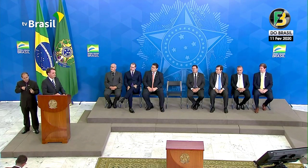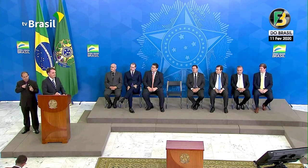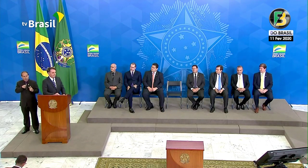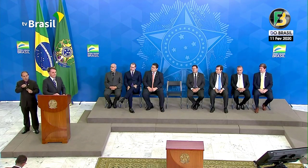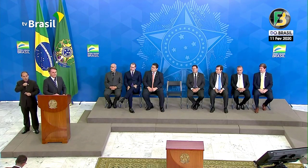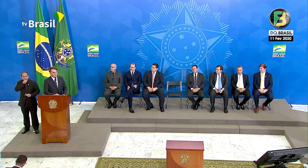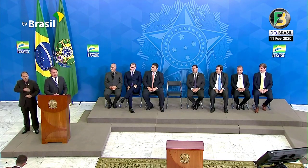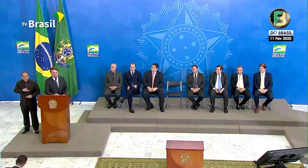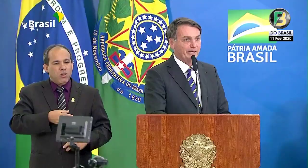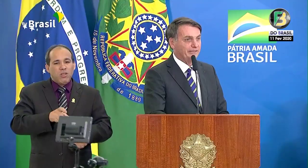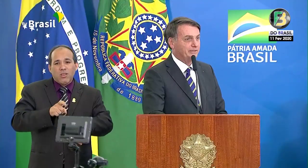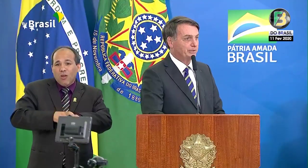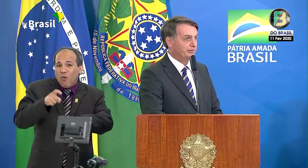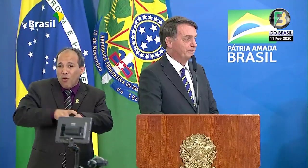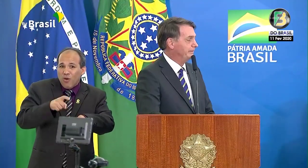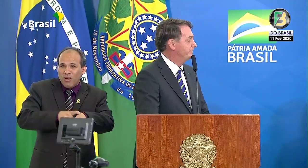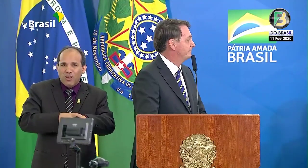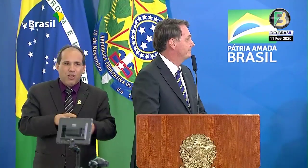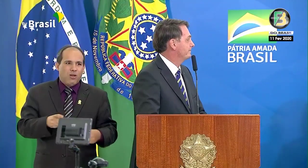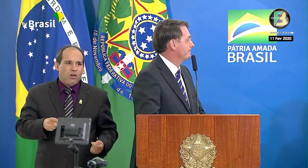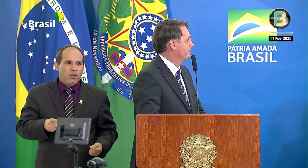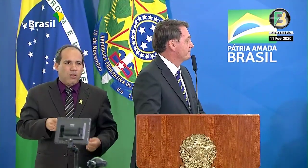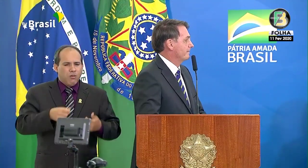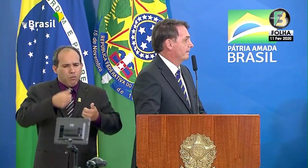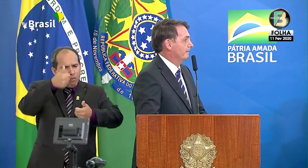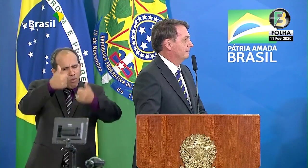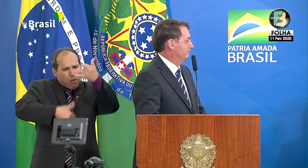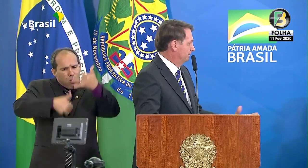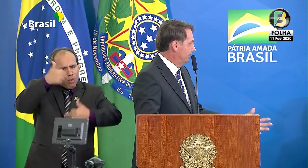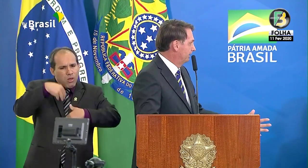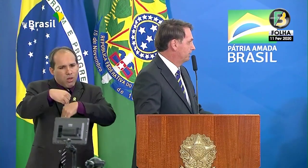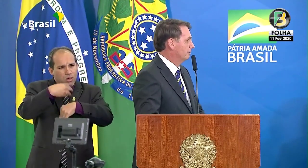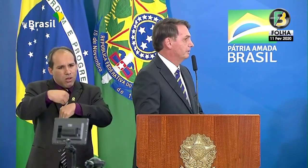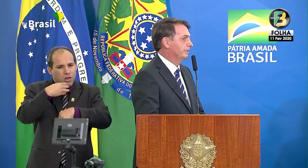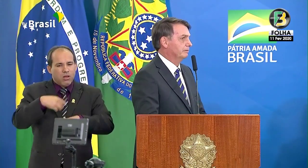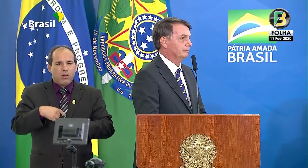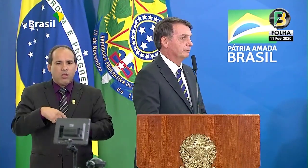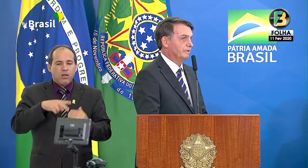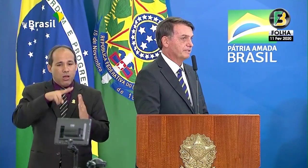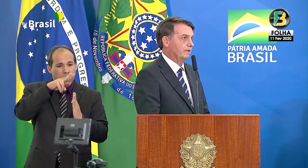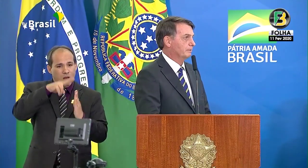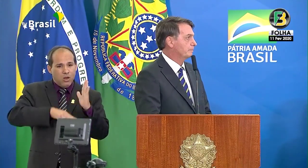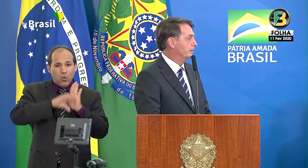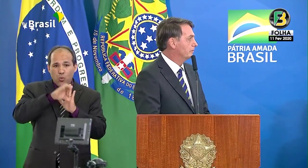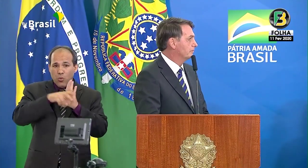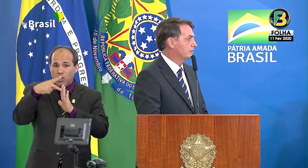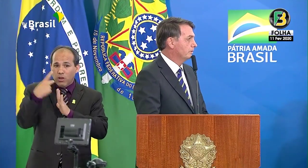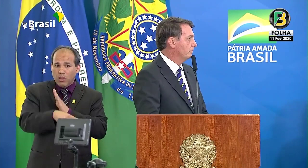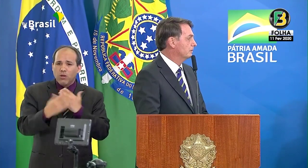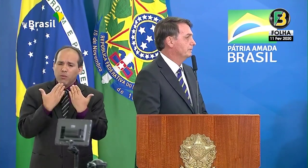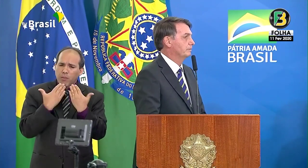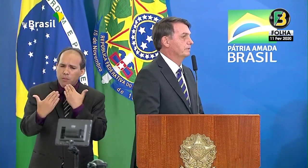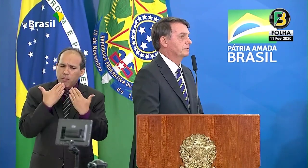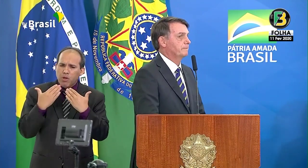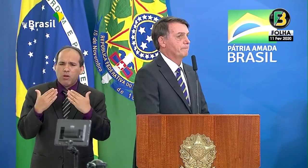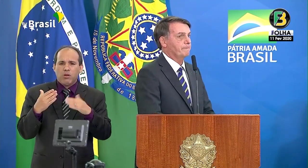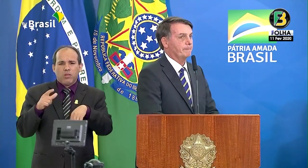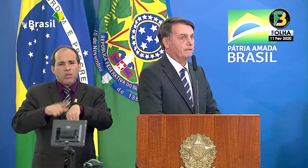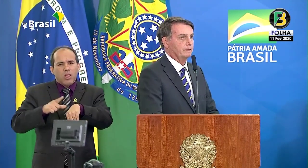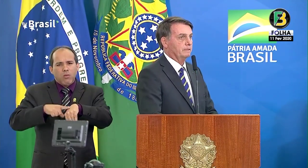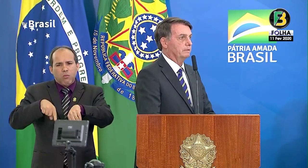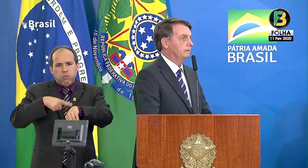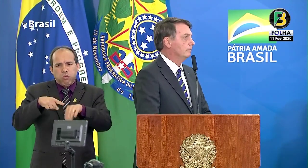vista. Obviamente, te ouvi, li teu currículo, conversamos por alguns longos